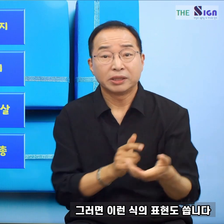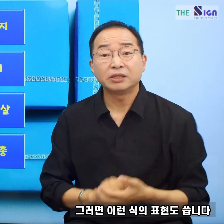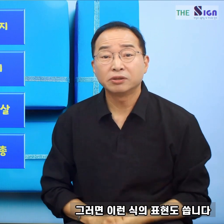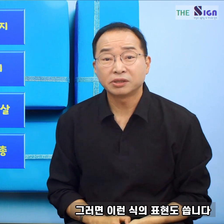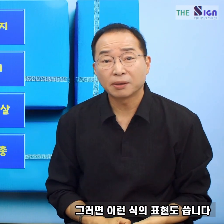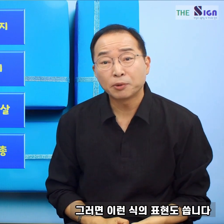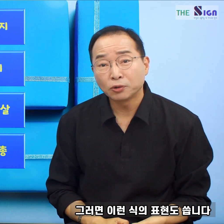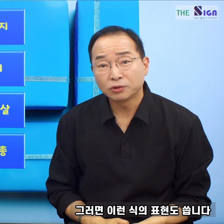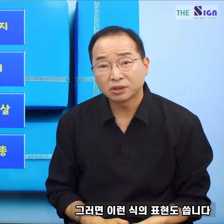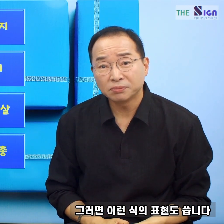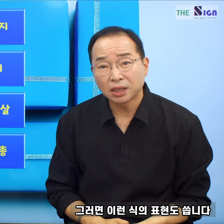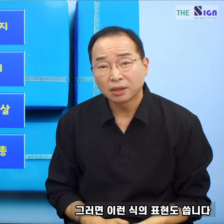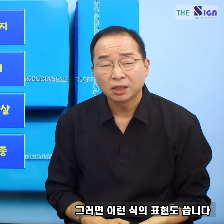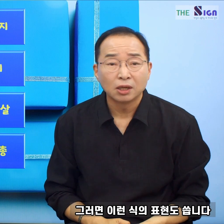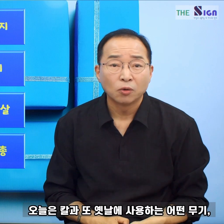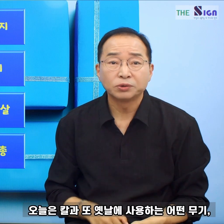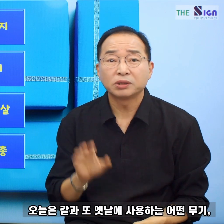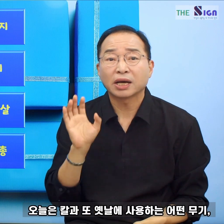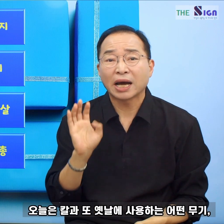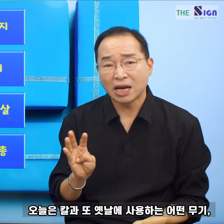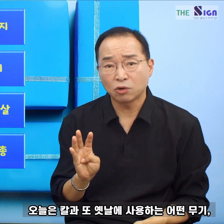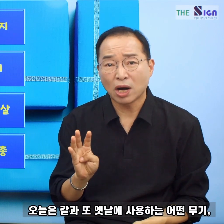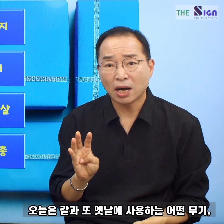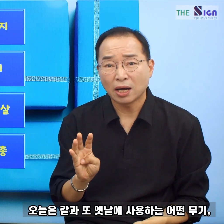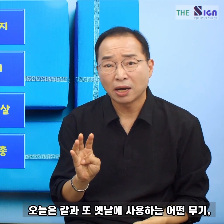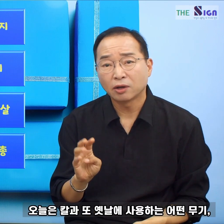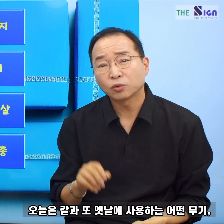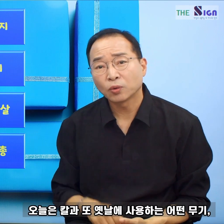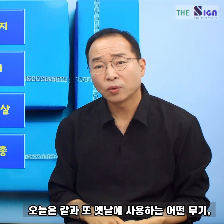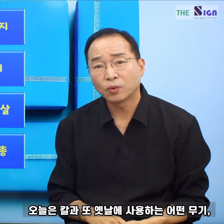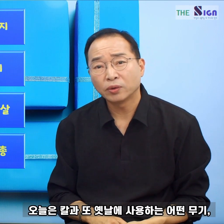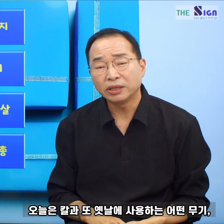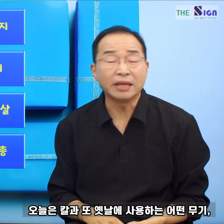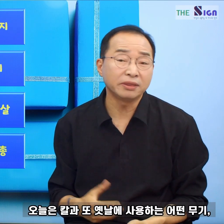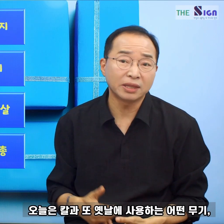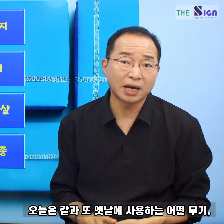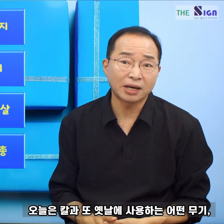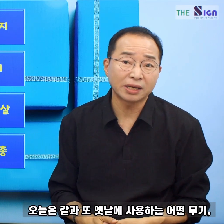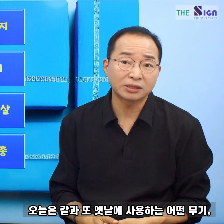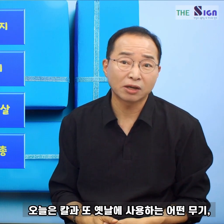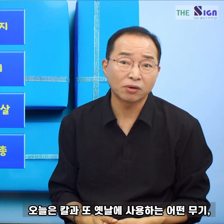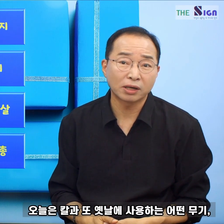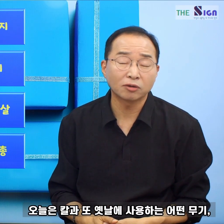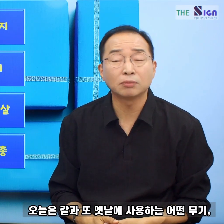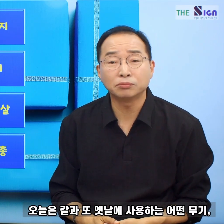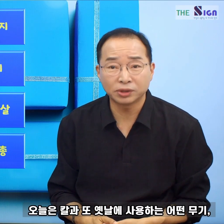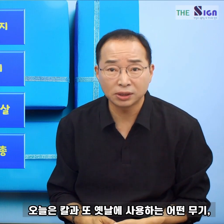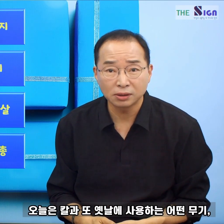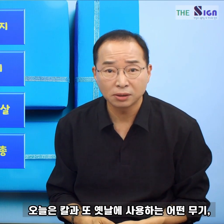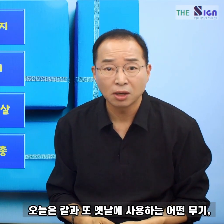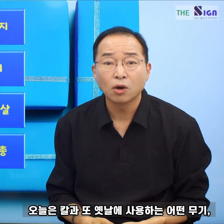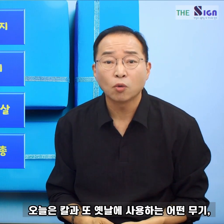이런 식의 표현도 씁니다. 오늘은 칼과 또 옛날에 사용하는 어떤 무기,